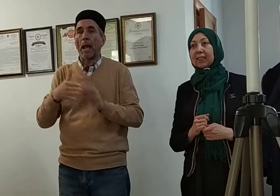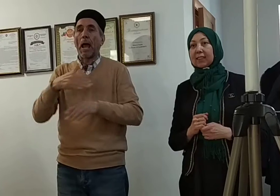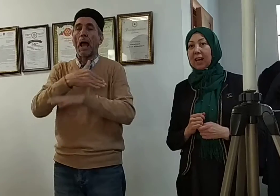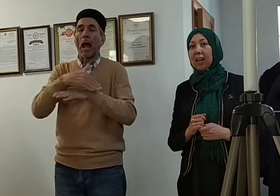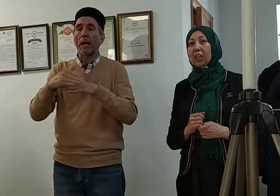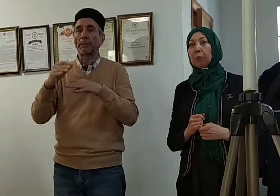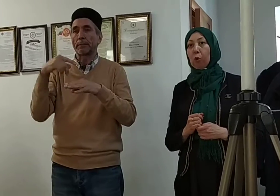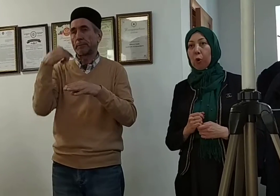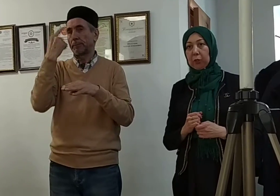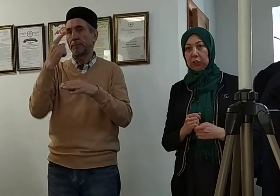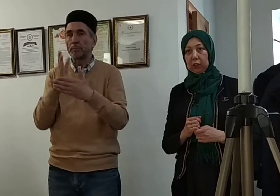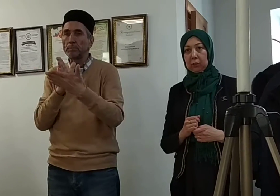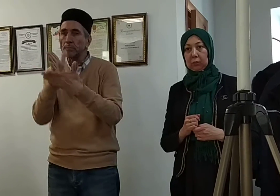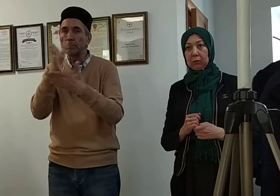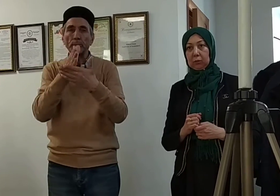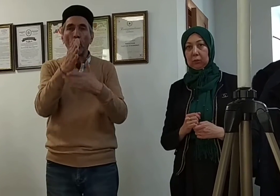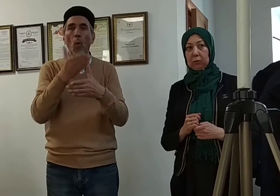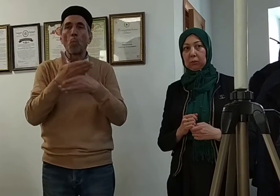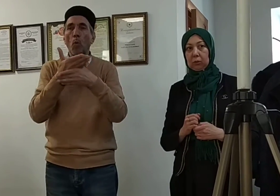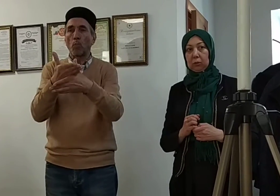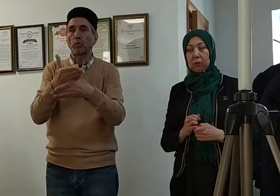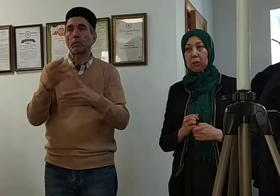адресная социальная